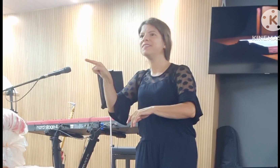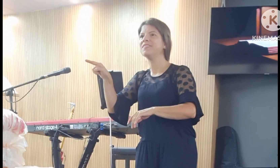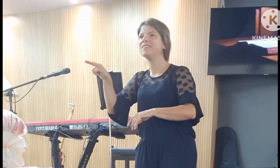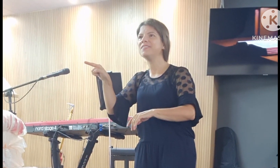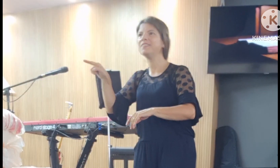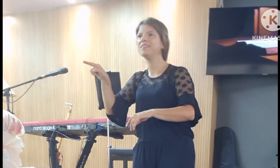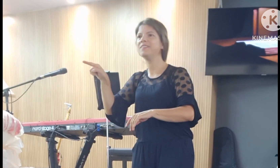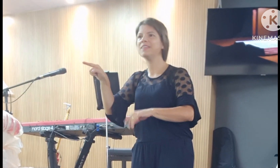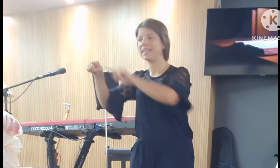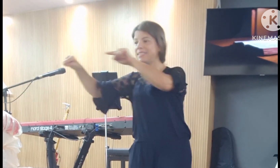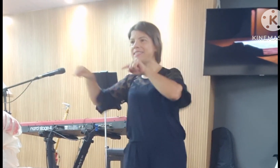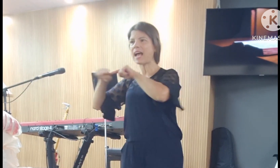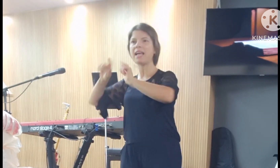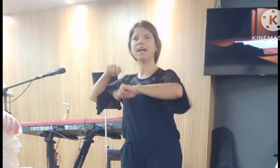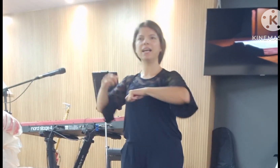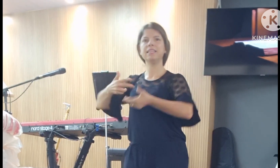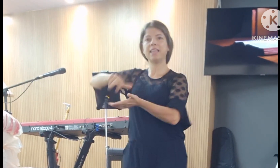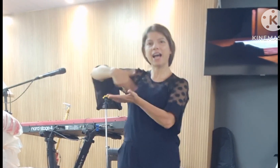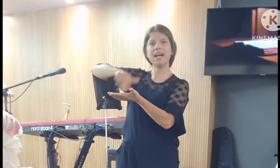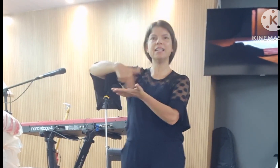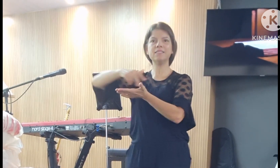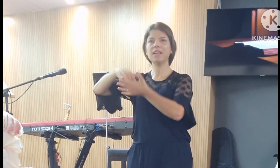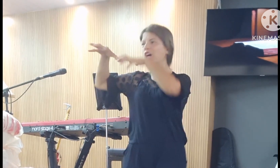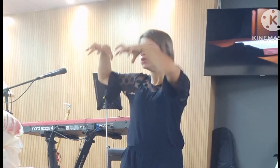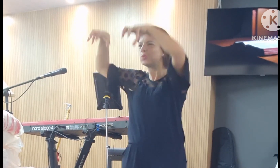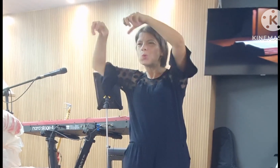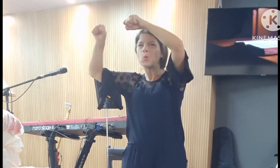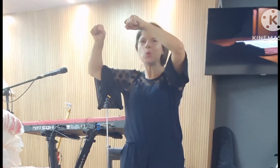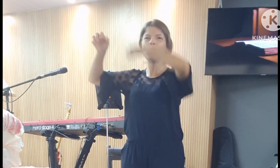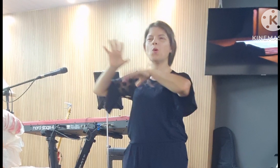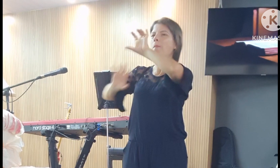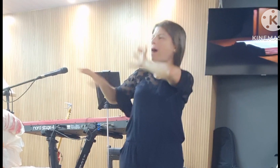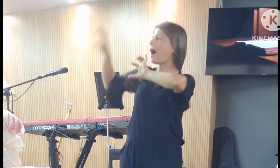do salão de dança, e era escuro, tinha luz negra, tinha tudo.